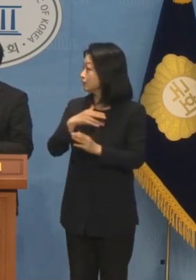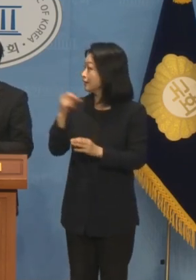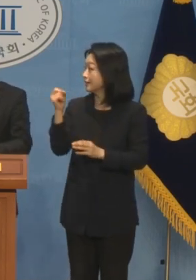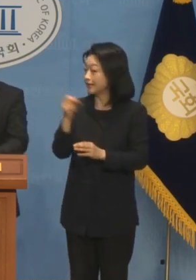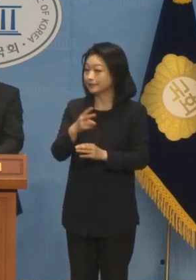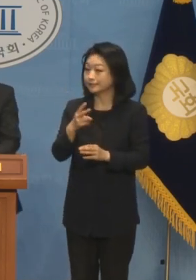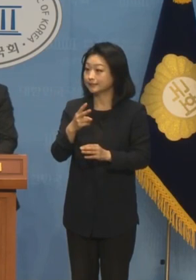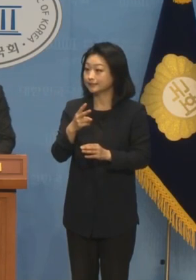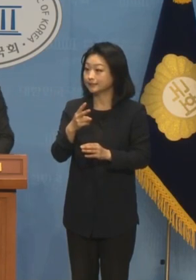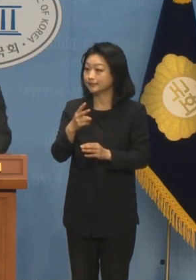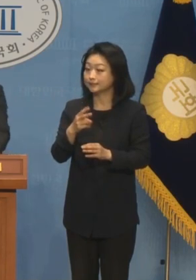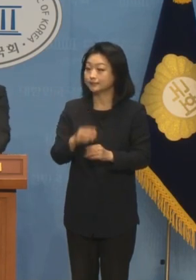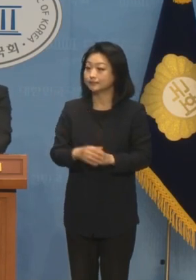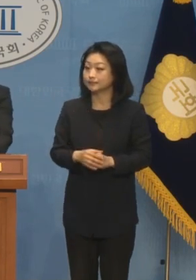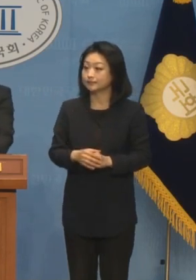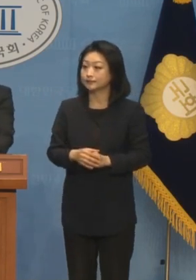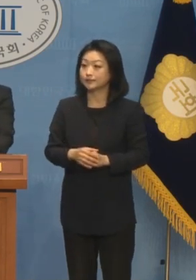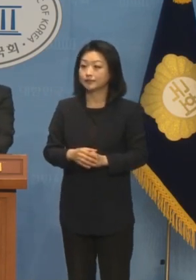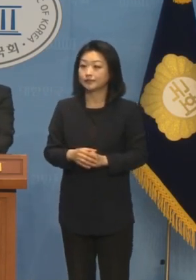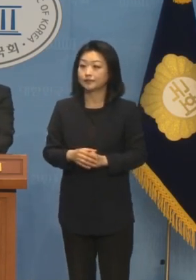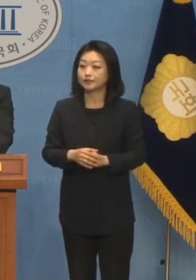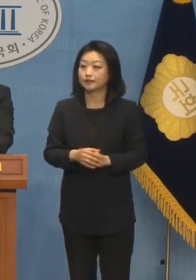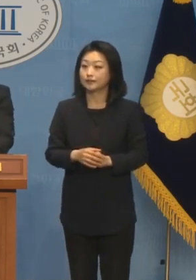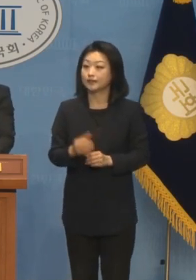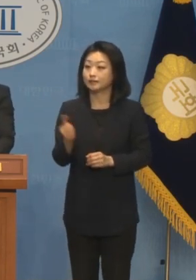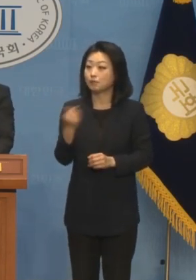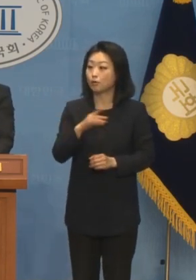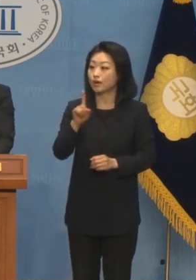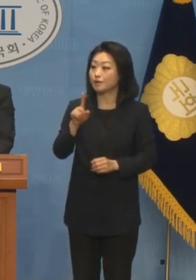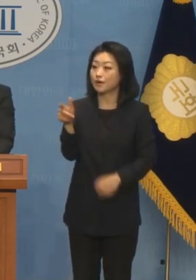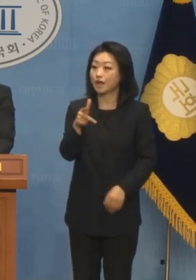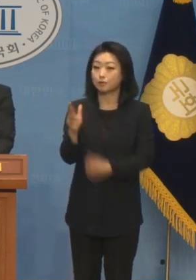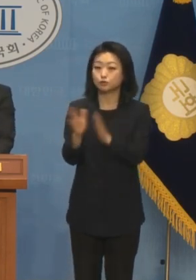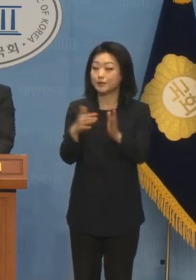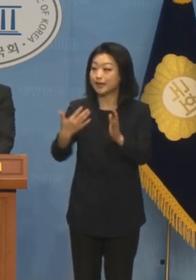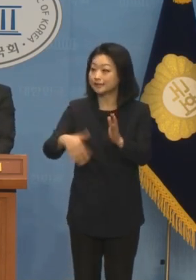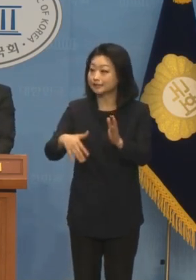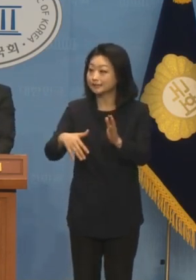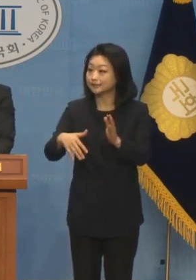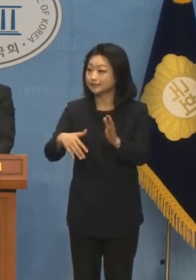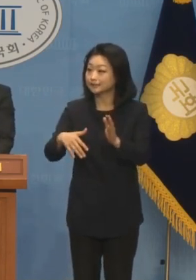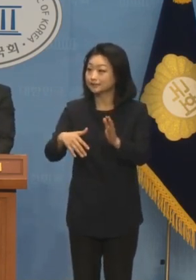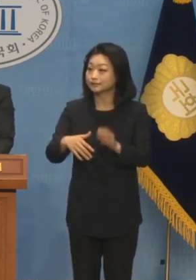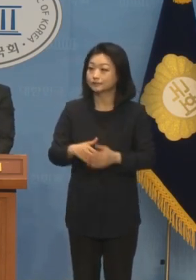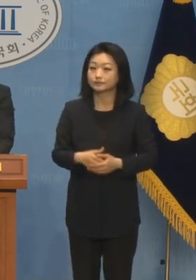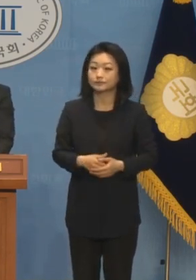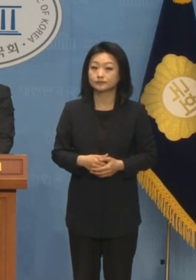예. 1풀 카메라가 준비가 안 됐다고 그러는데 이제 그냥 하면 됩니까?